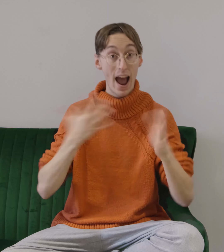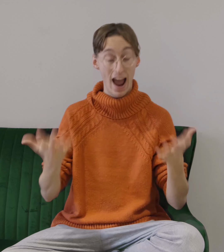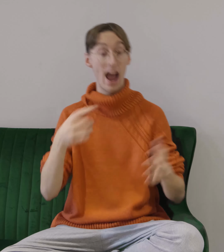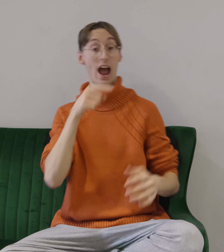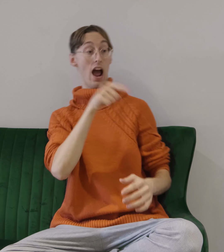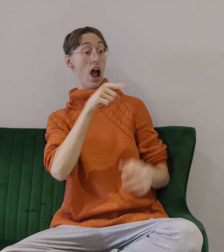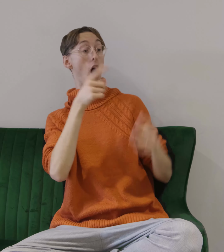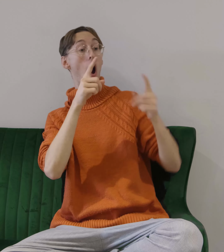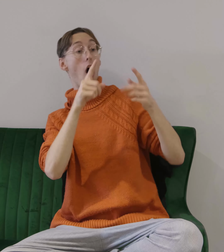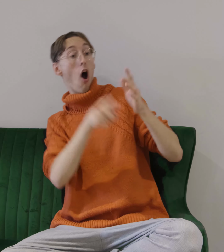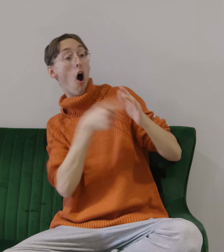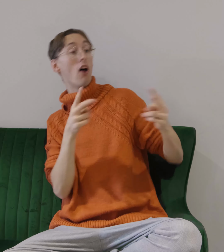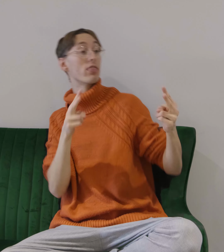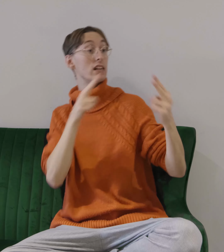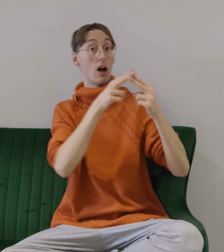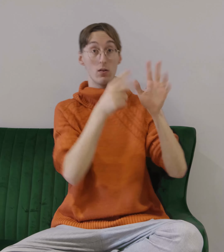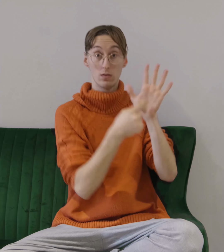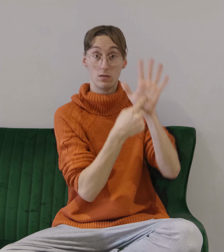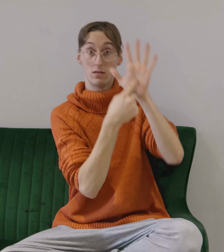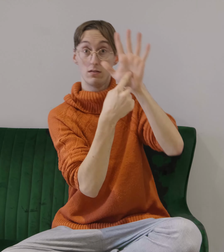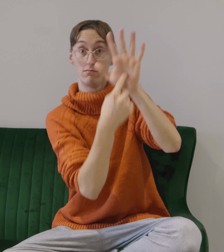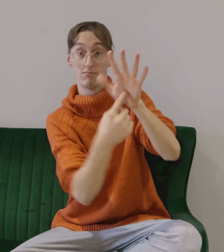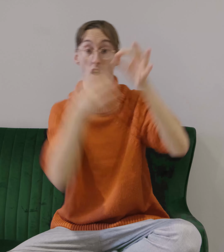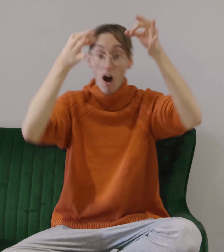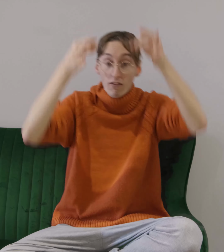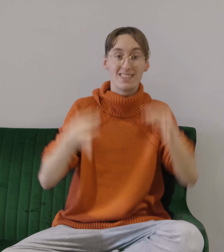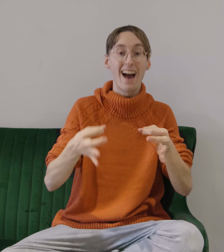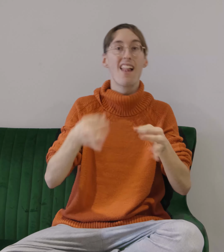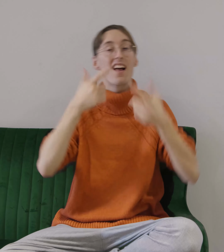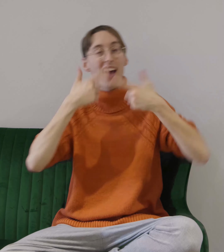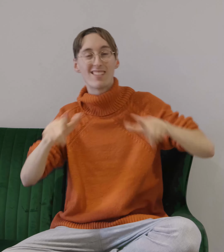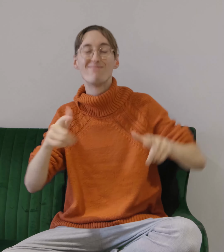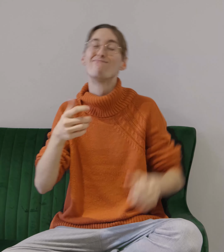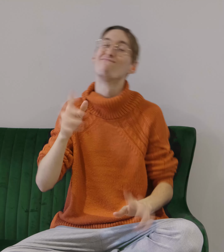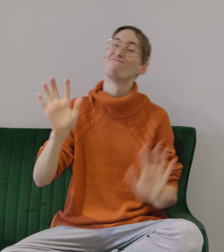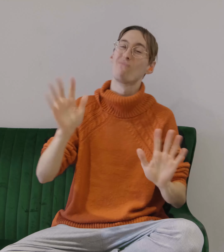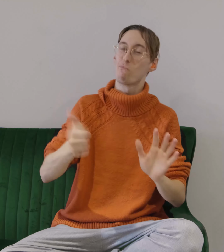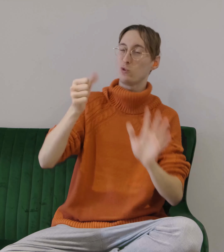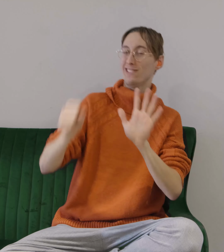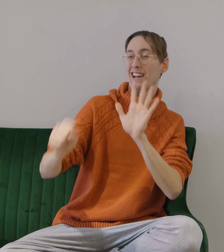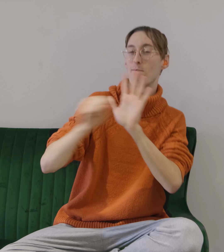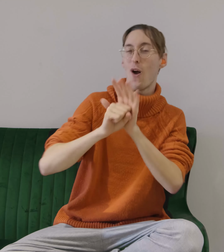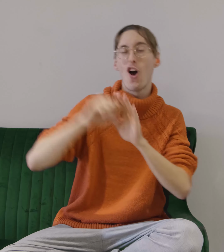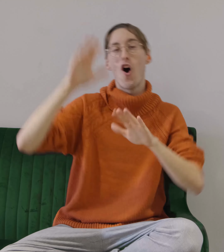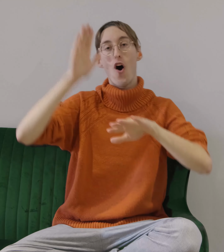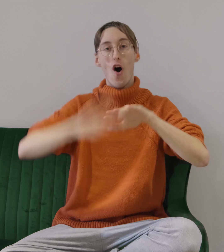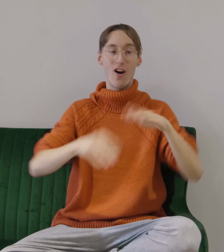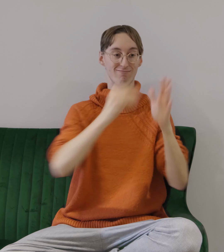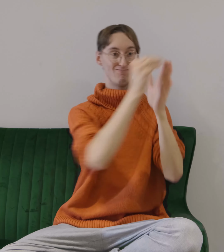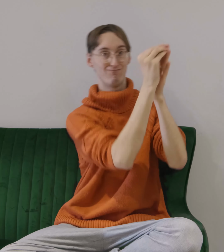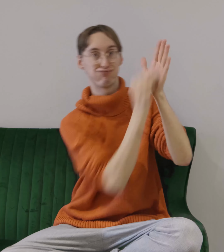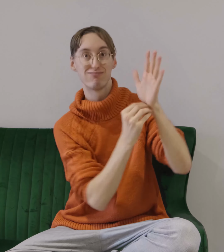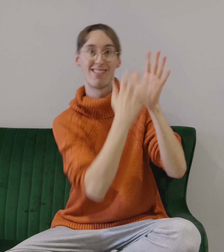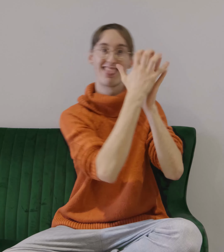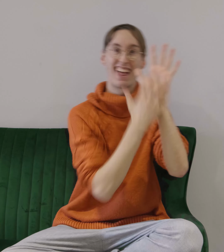Cependant, la reconnaissance officielle d'une langue est plus symbolique que pratique car même si elle facilite l'accès des